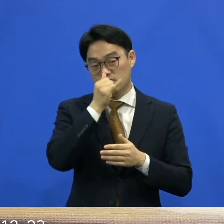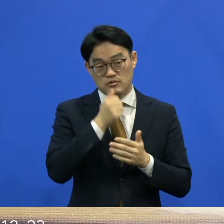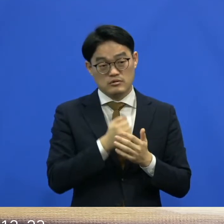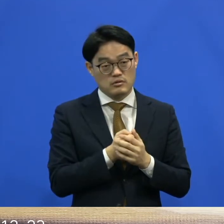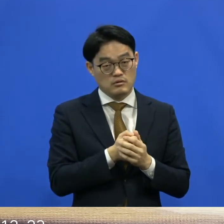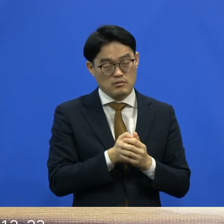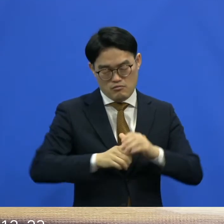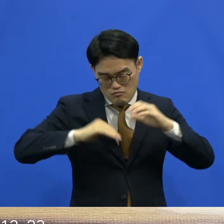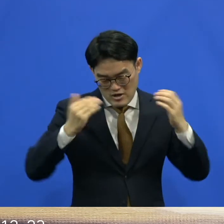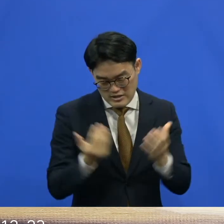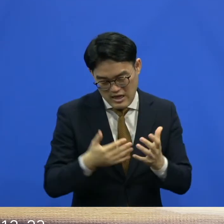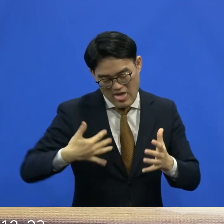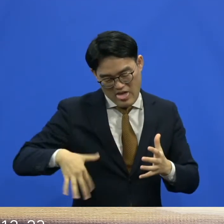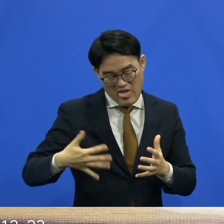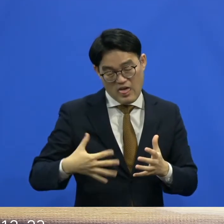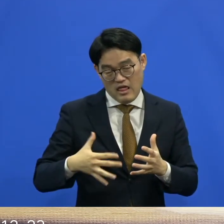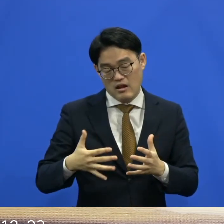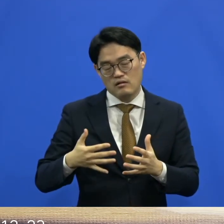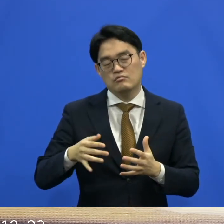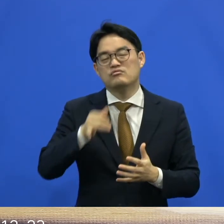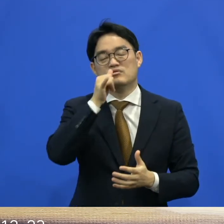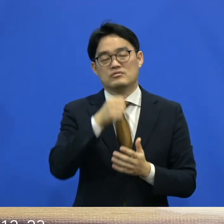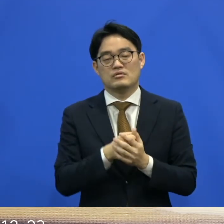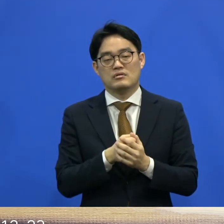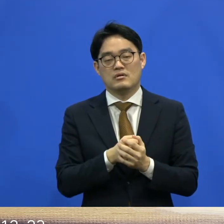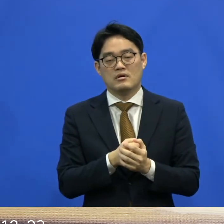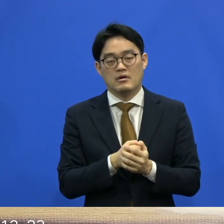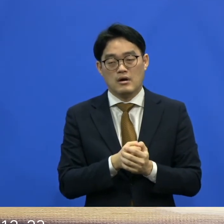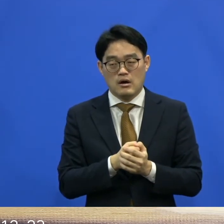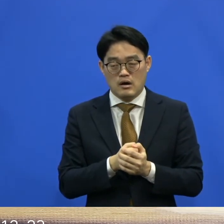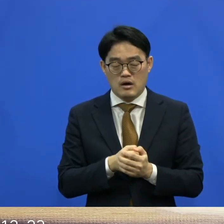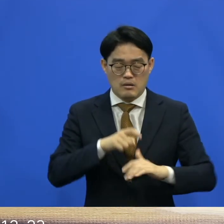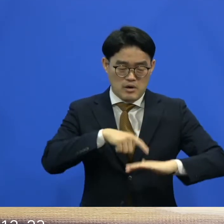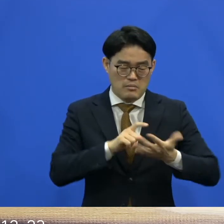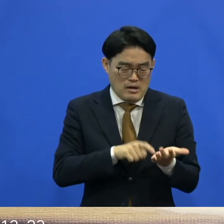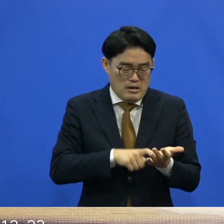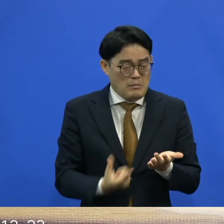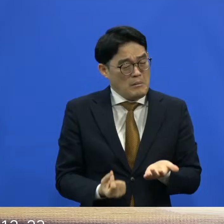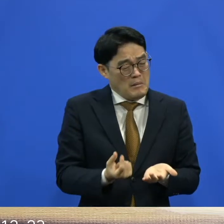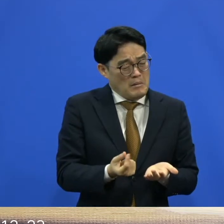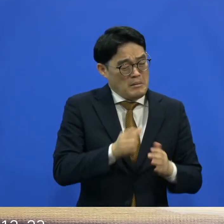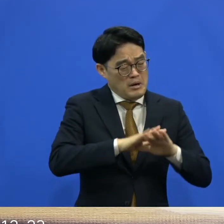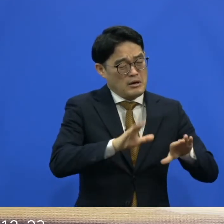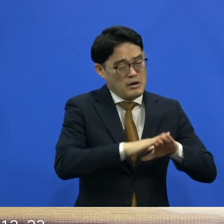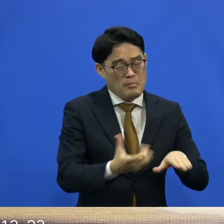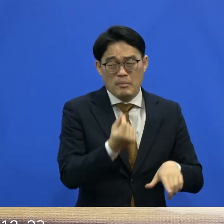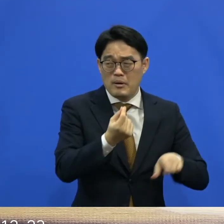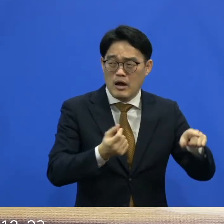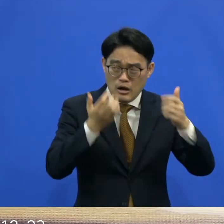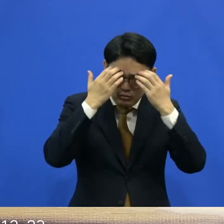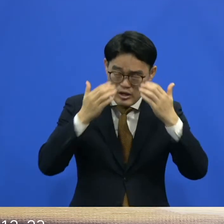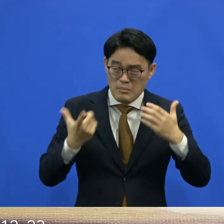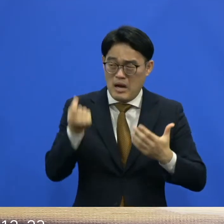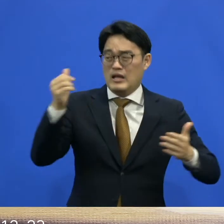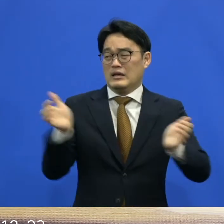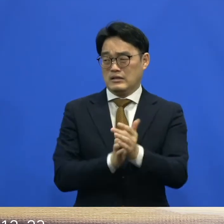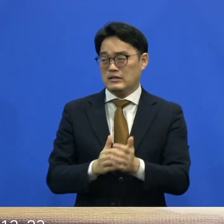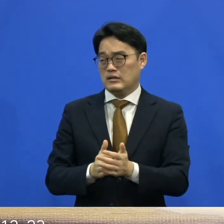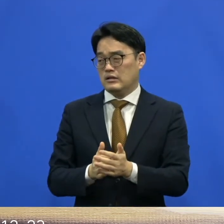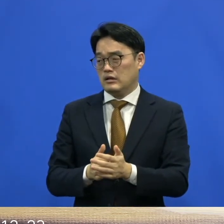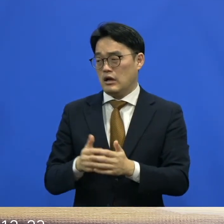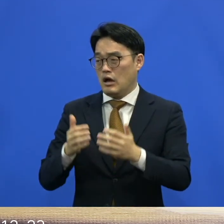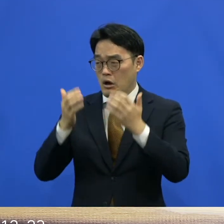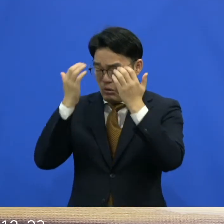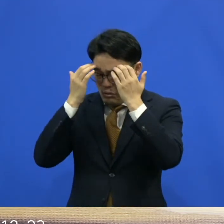불신앙이에요. 고통의 순간은 자꾸 마음이 조급해집니다. 하루 빨리 해결되기를 원합니다. 시련이 찾아오면 누구나 근시안이 됩니다.